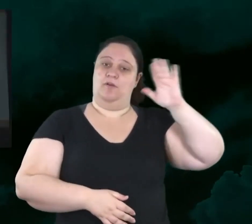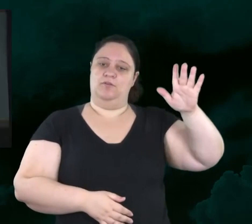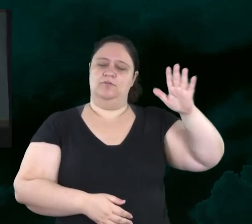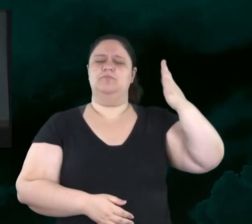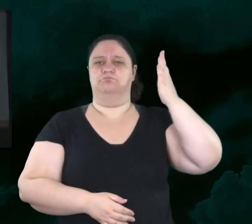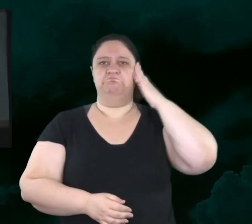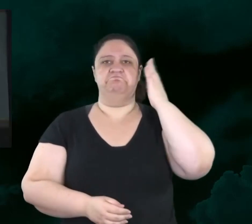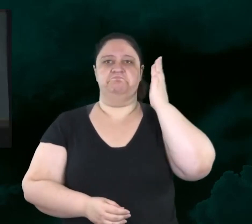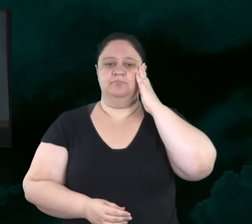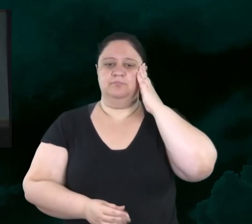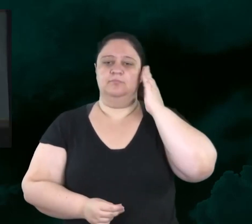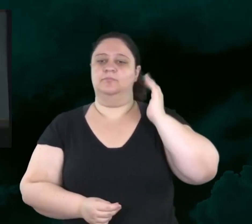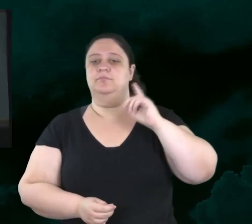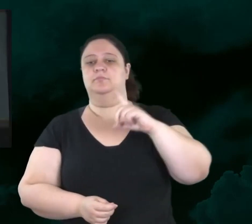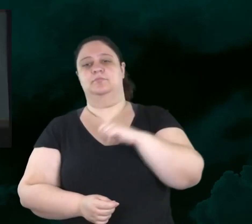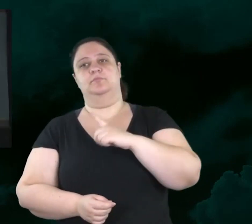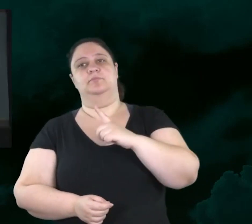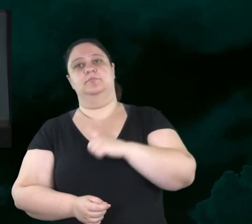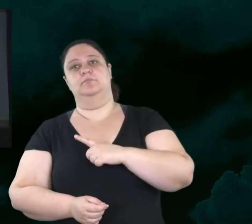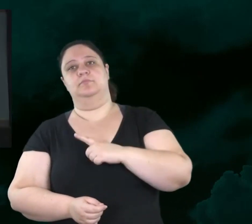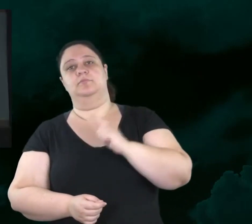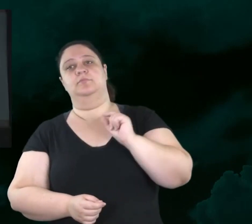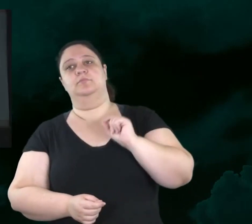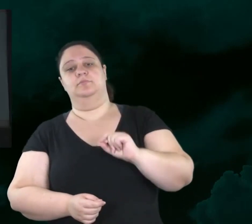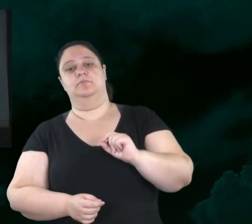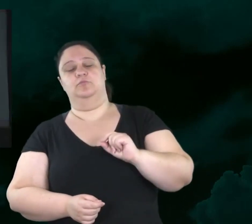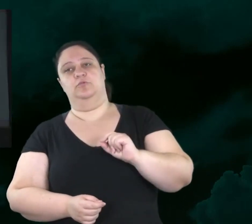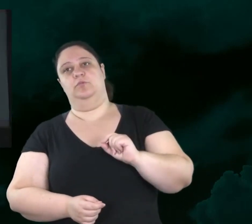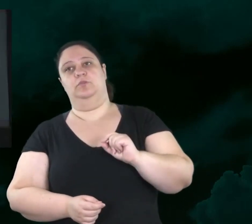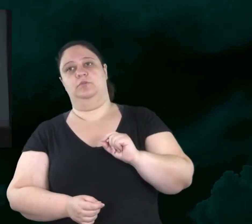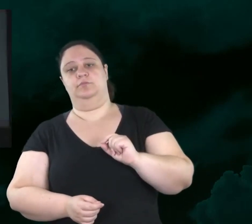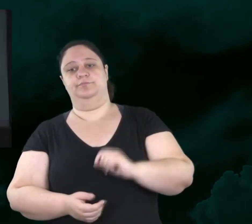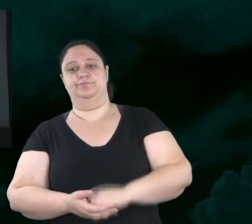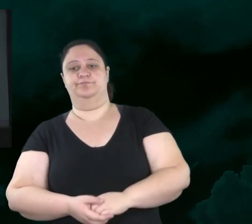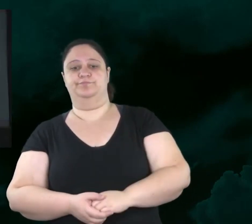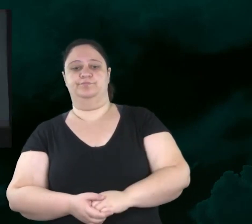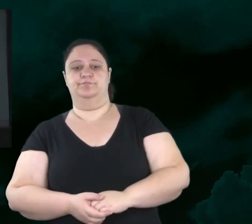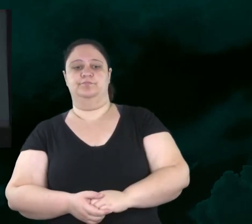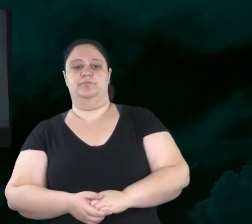que existe uma realidade, né,